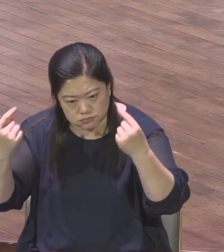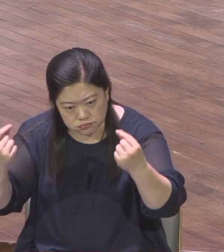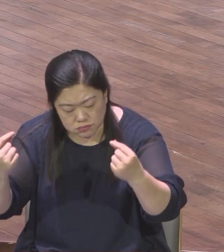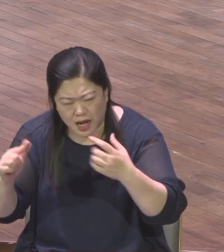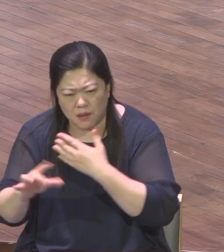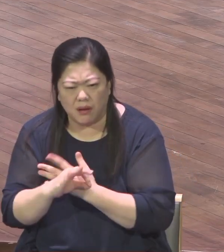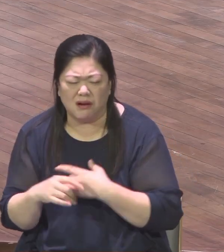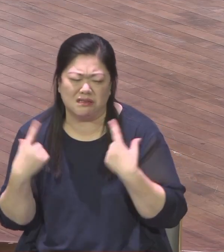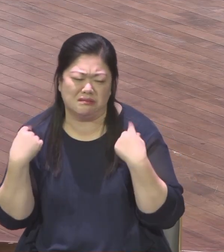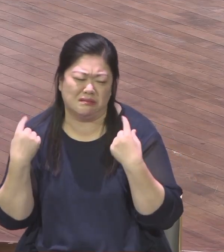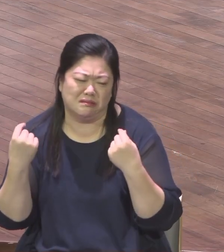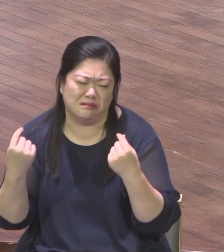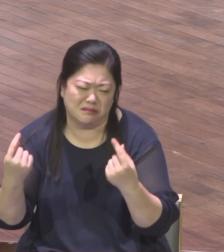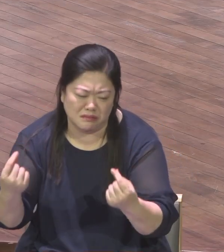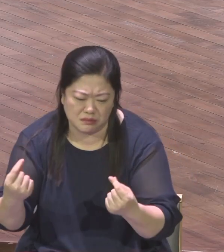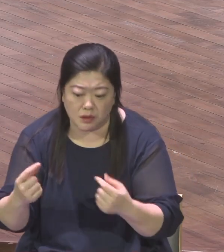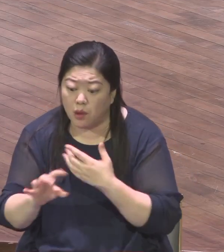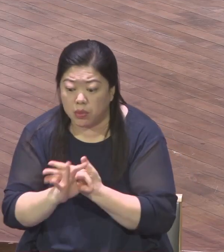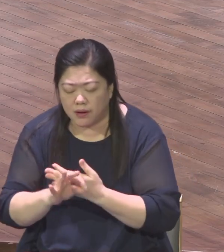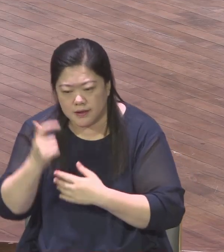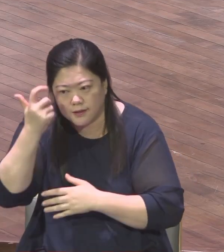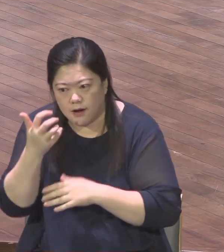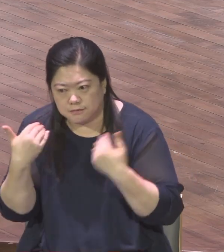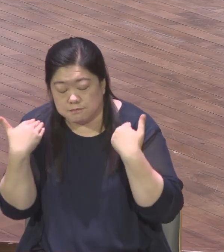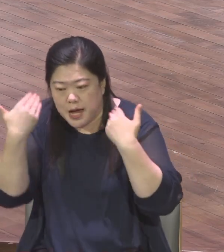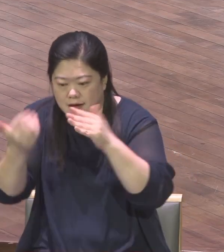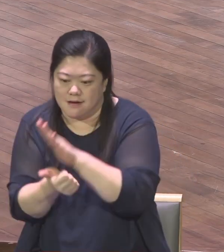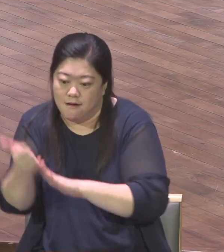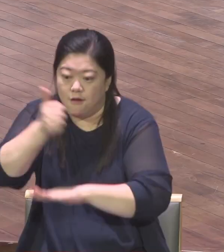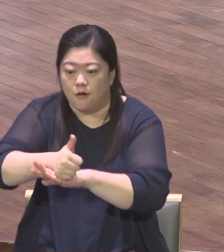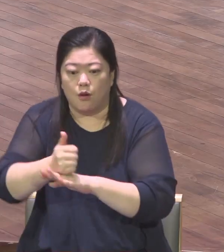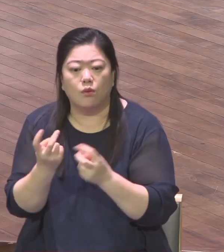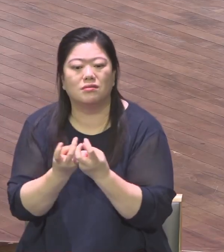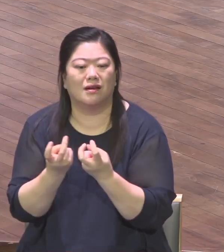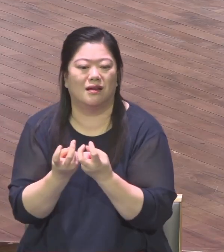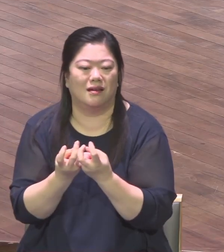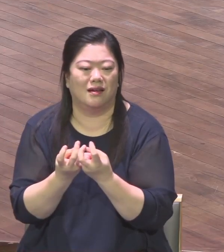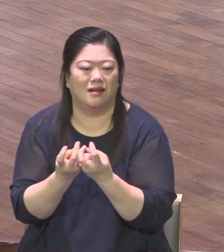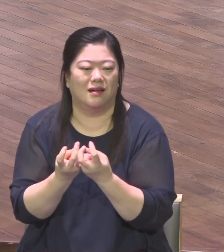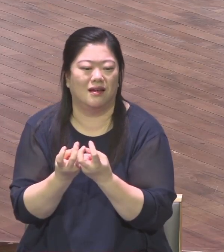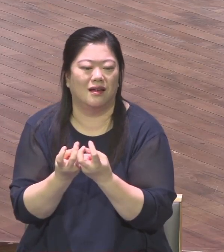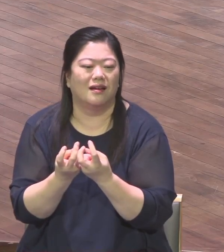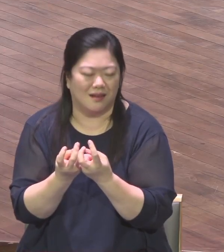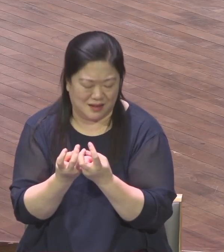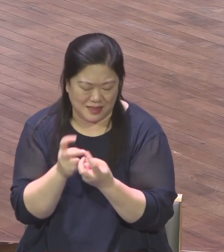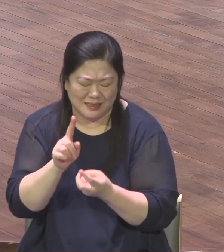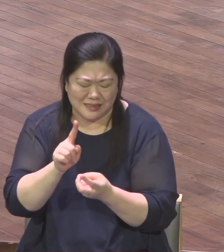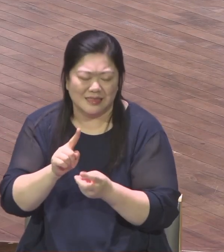끝까지 성공할 수 있느냐? 그게 오늘 제목에 답이 나와